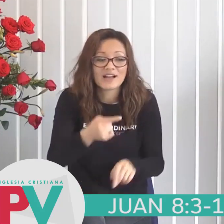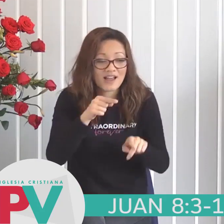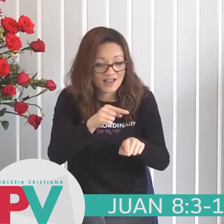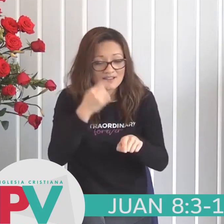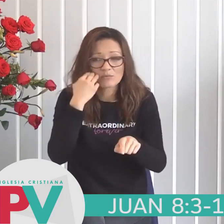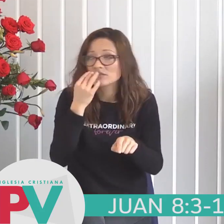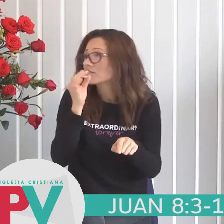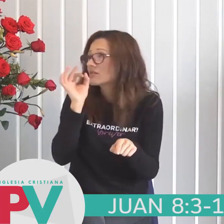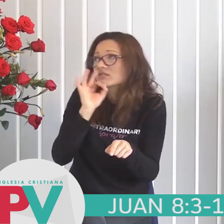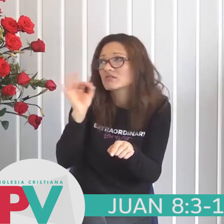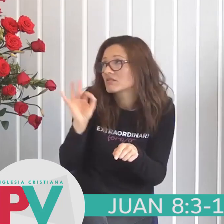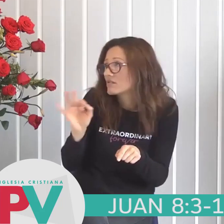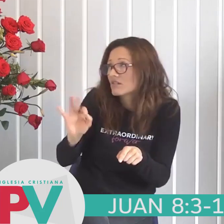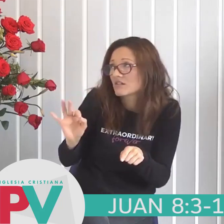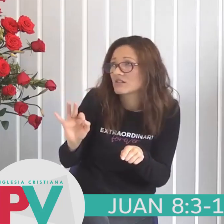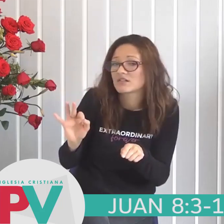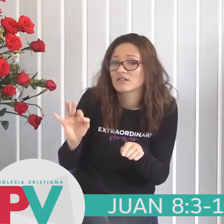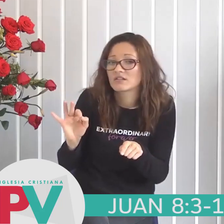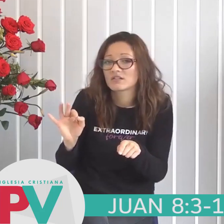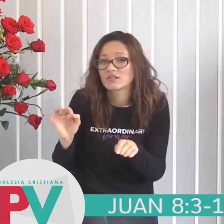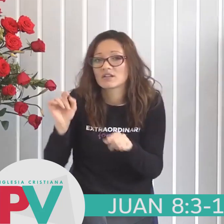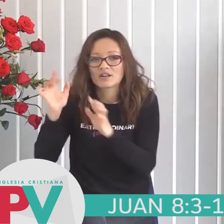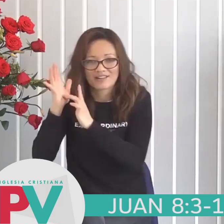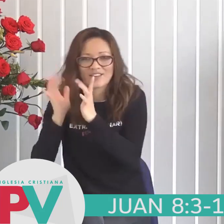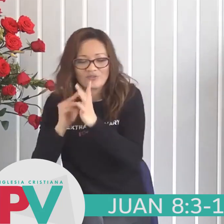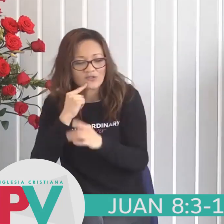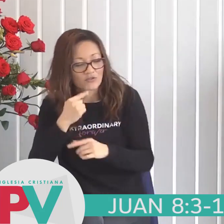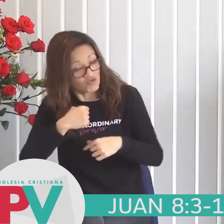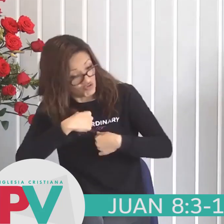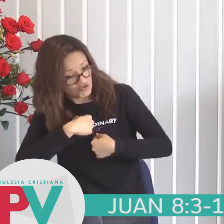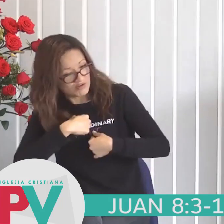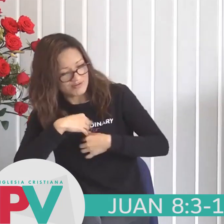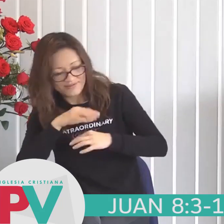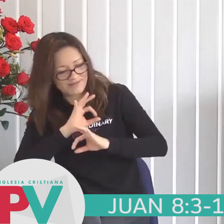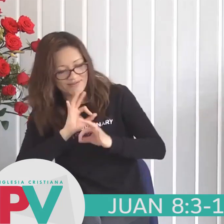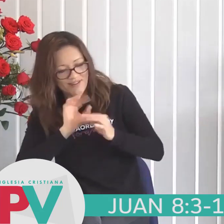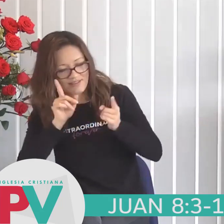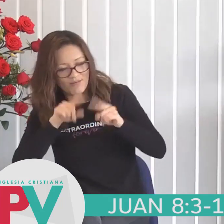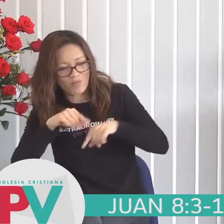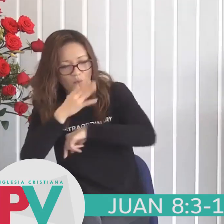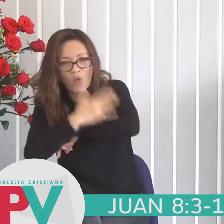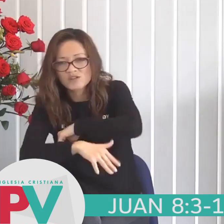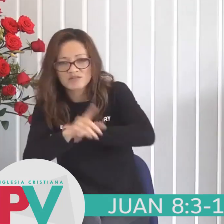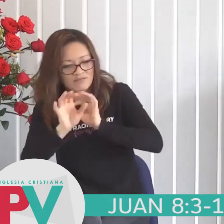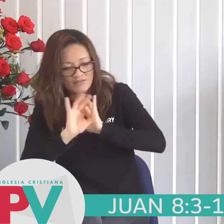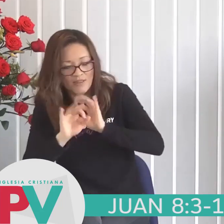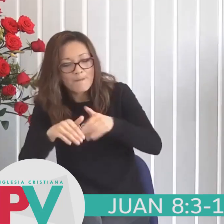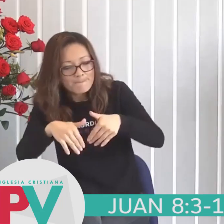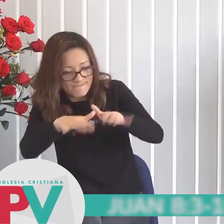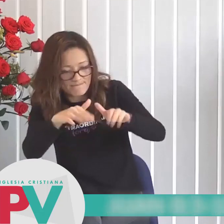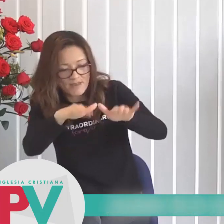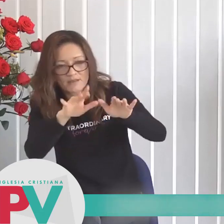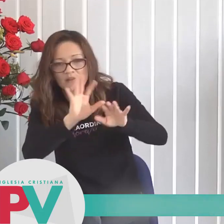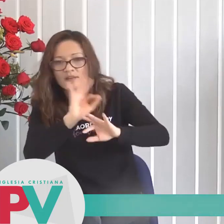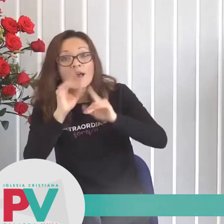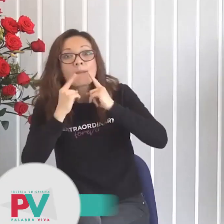dijo, ninguno, Señor. Entonces Jesús le dijo, ni yo te condeno. Vete y no peques más.